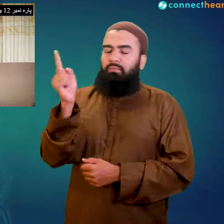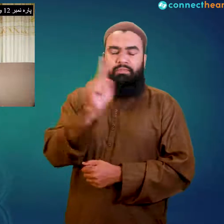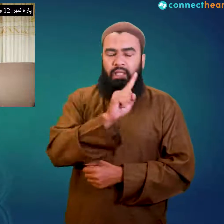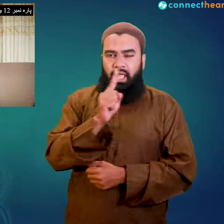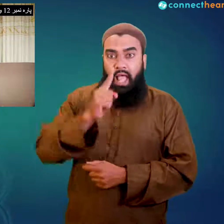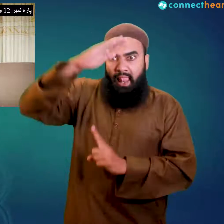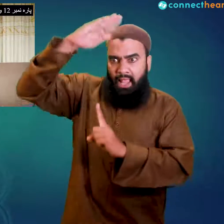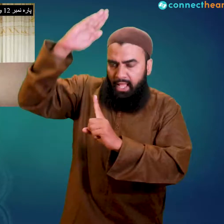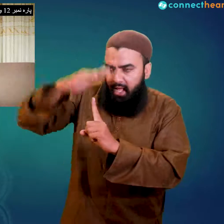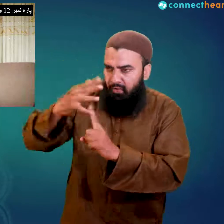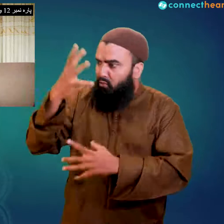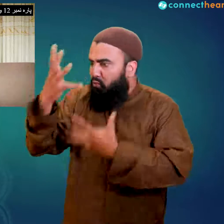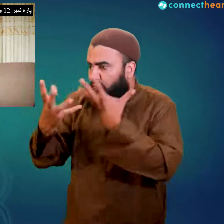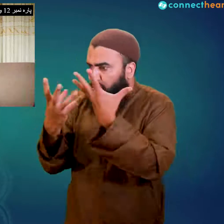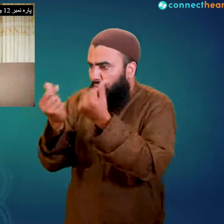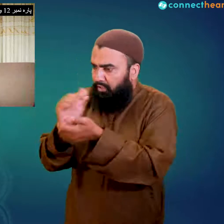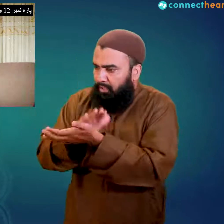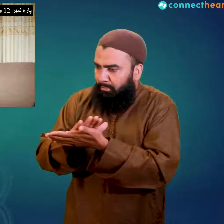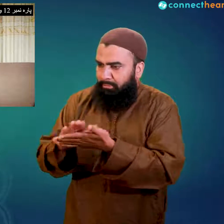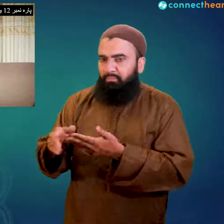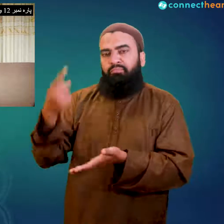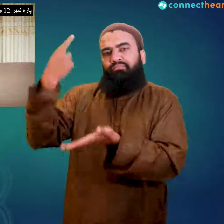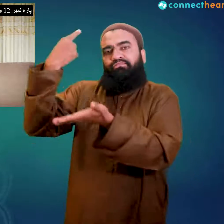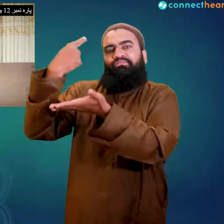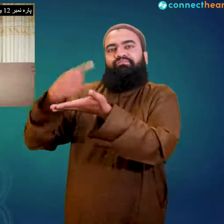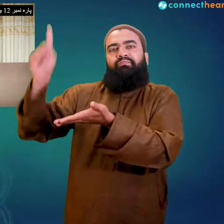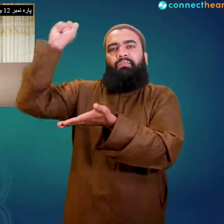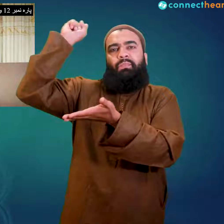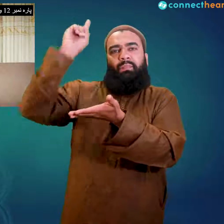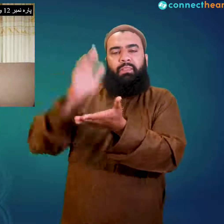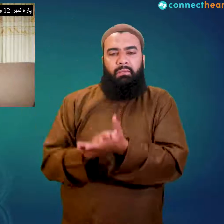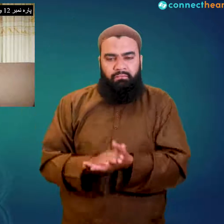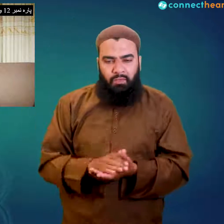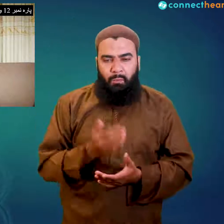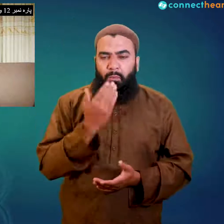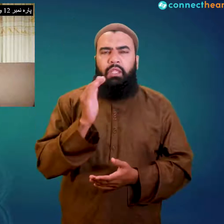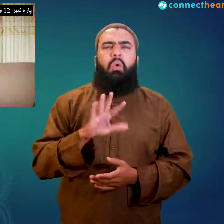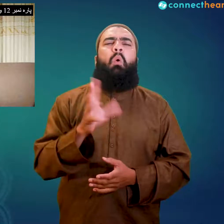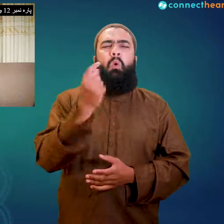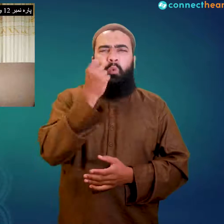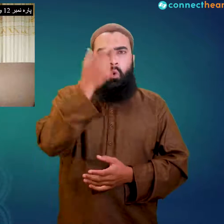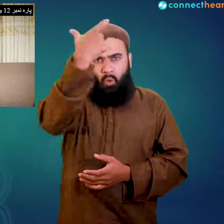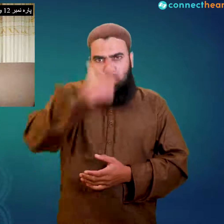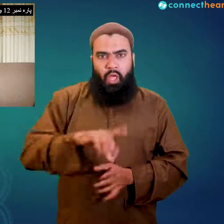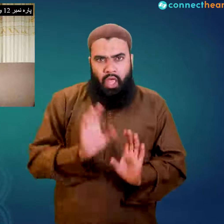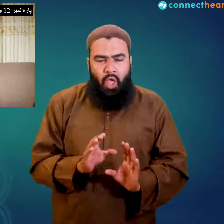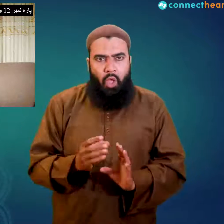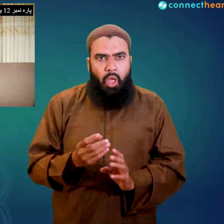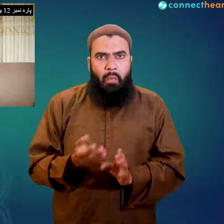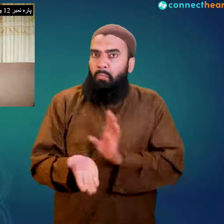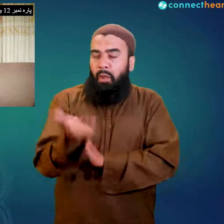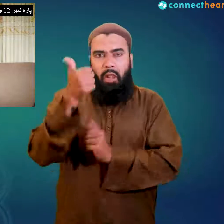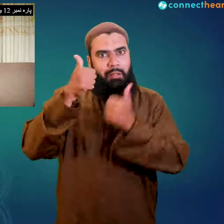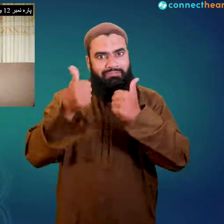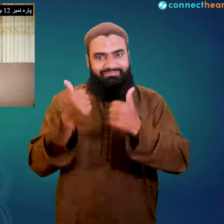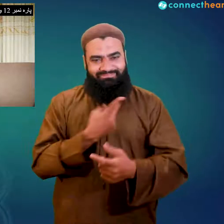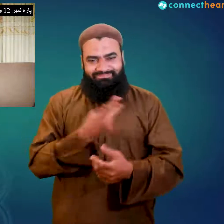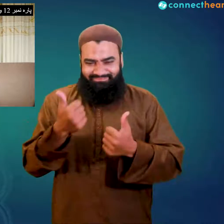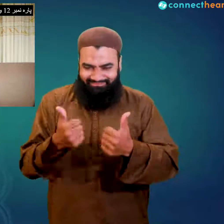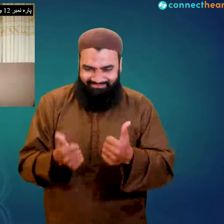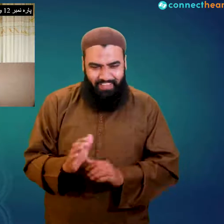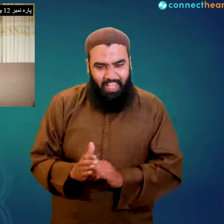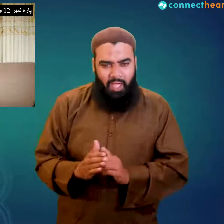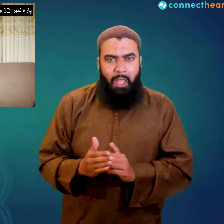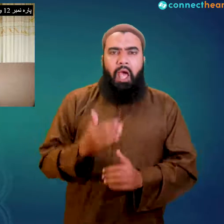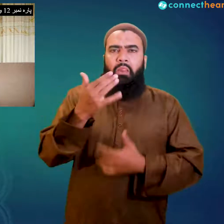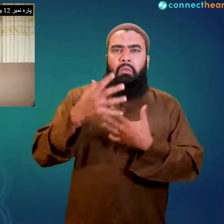نے وہ نعمت لے لی یا اس میں کمی ہو گئی، تو اللہ کی رحمت سے اسے نا امید نہیں ہونا چاہیے اور ناشکری بھی